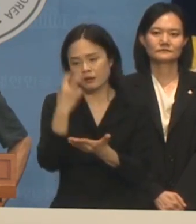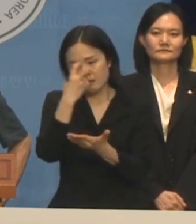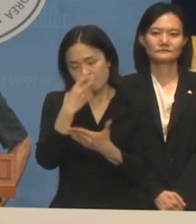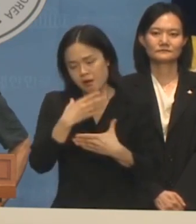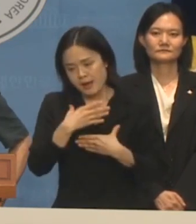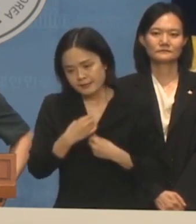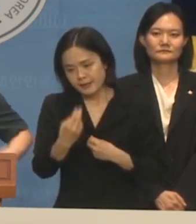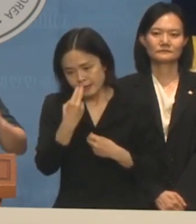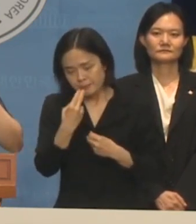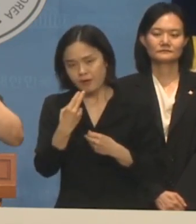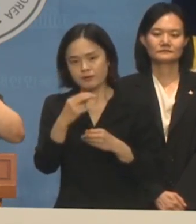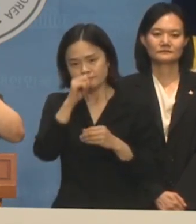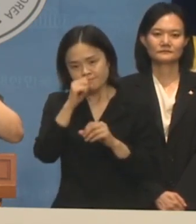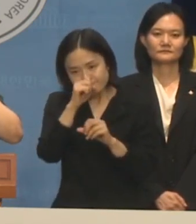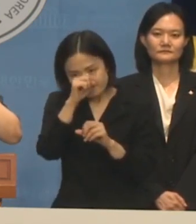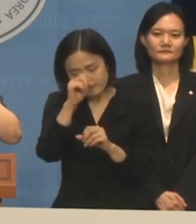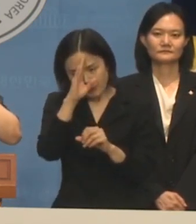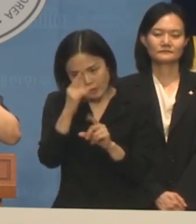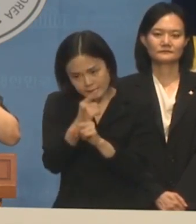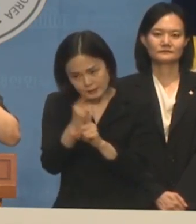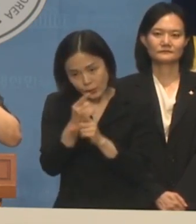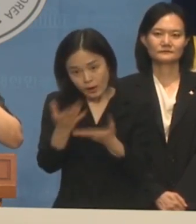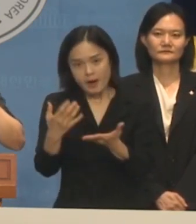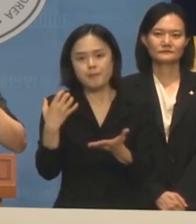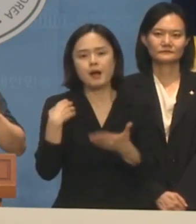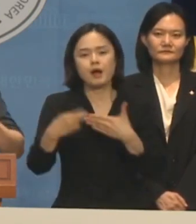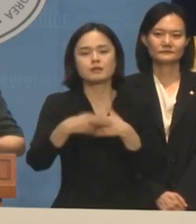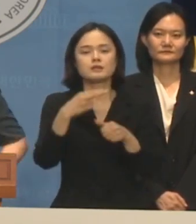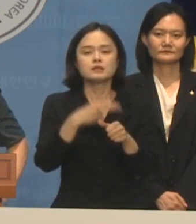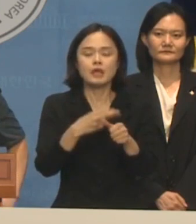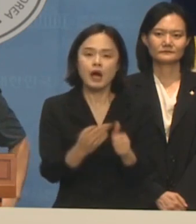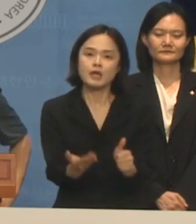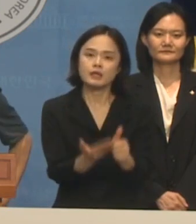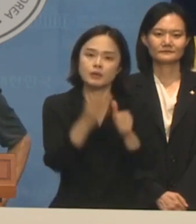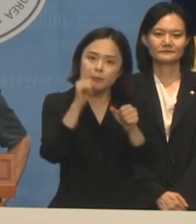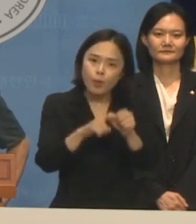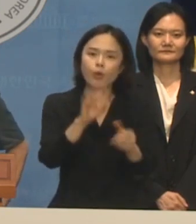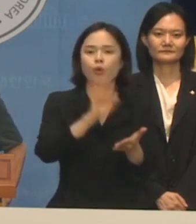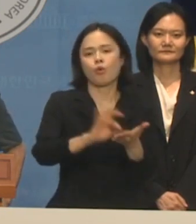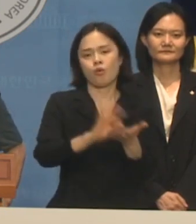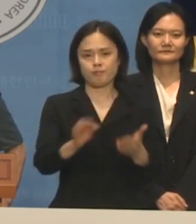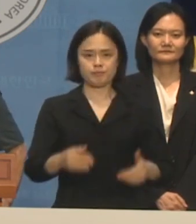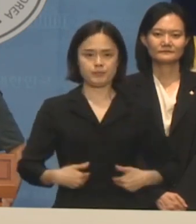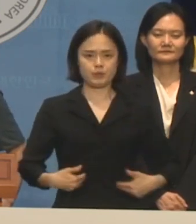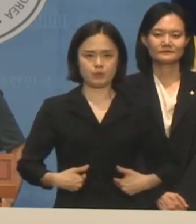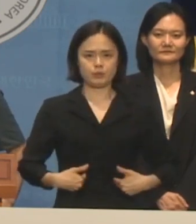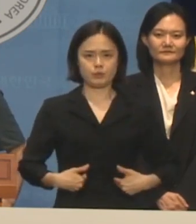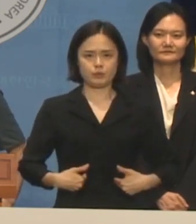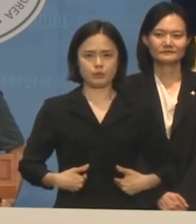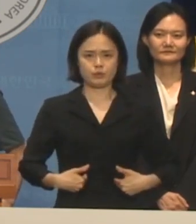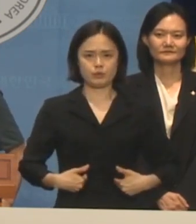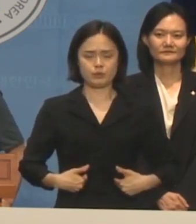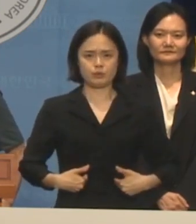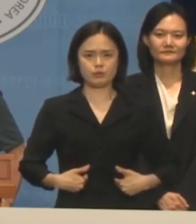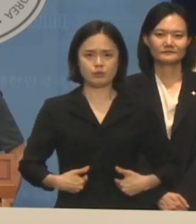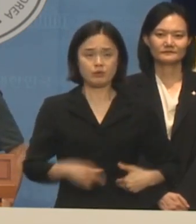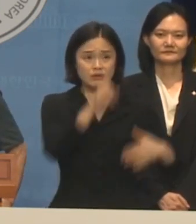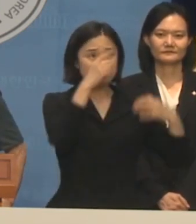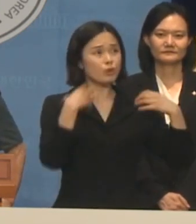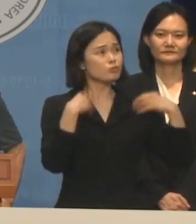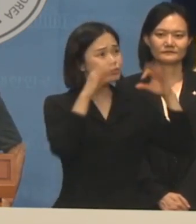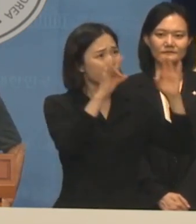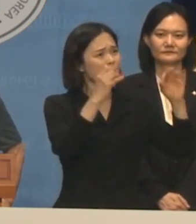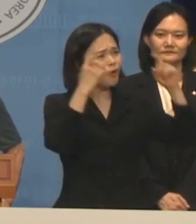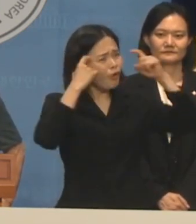공공의대 설치법을 통해 실현해야 합니다. 참으로 어리석은 현 정부는 의대 정원을 늘리고 실패한